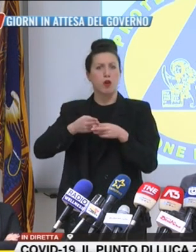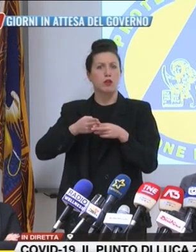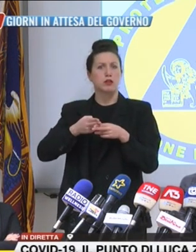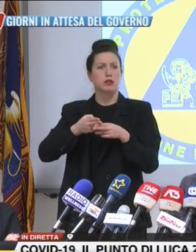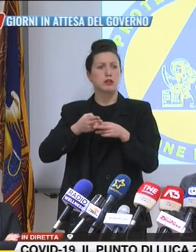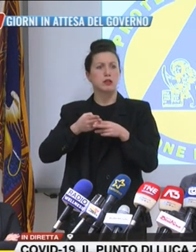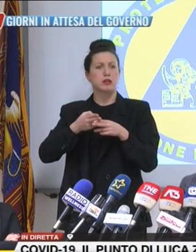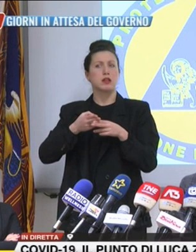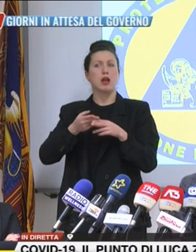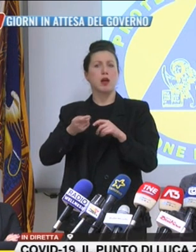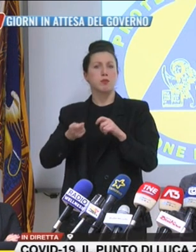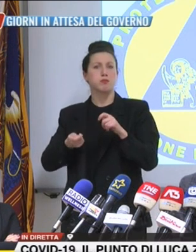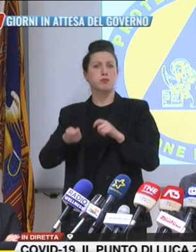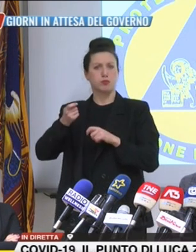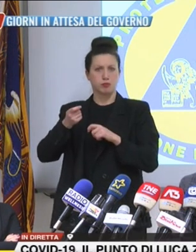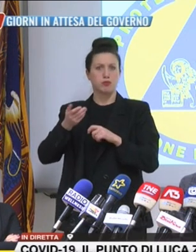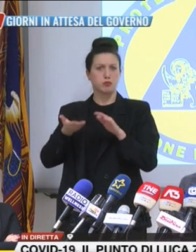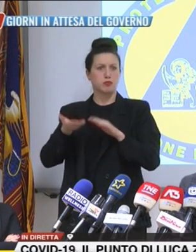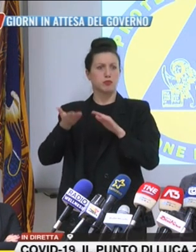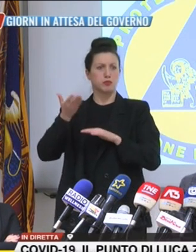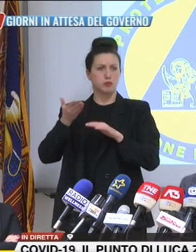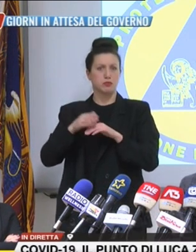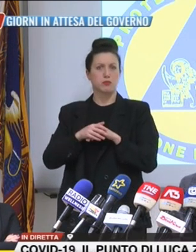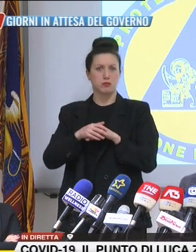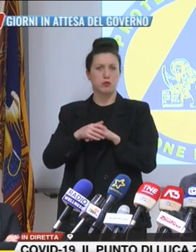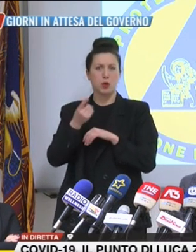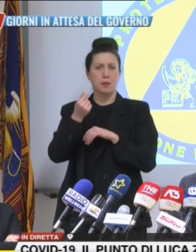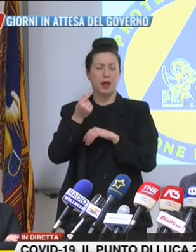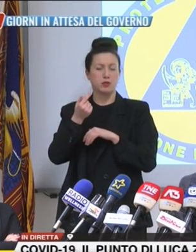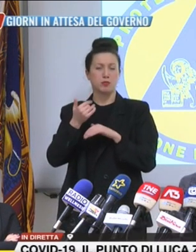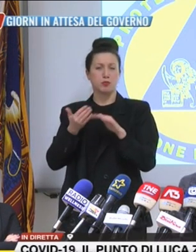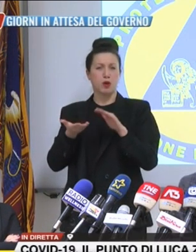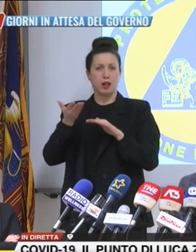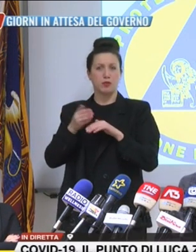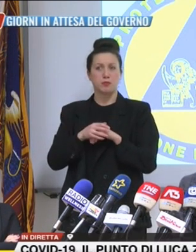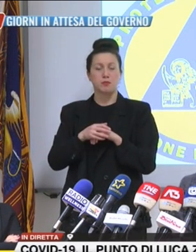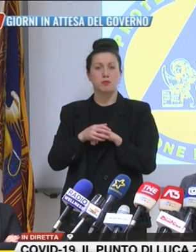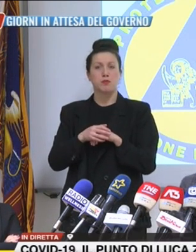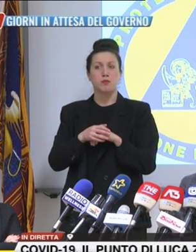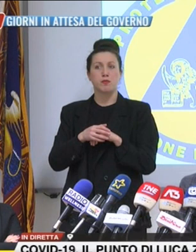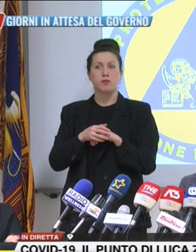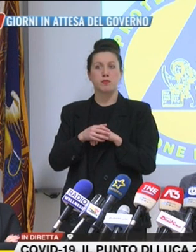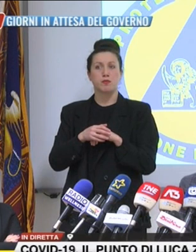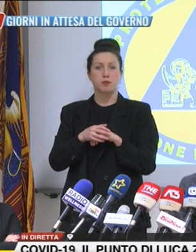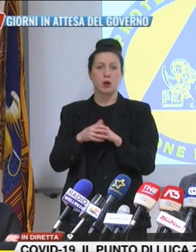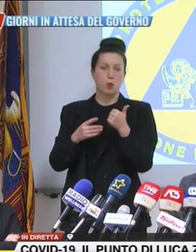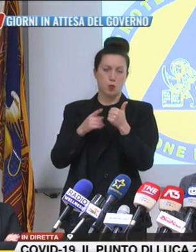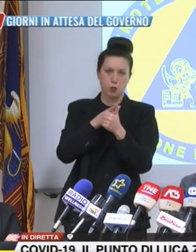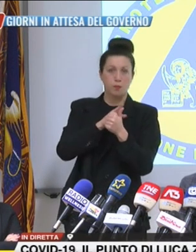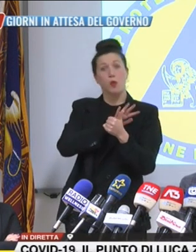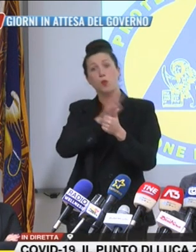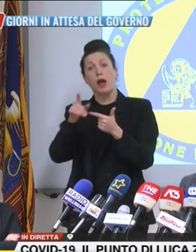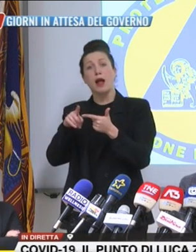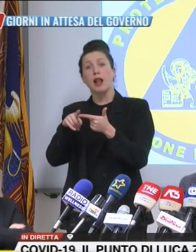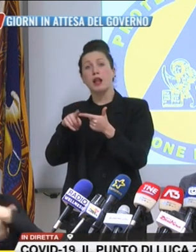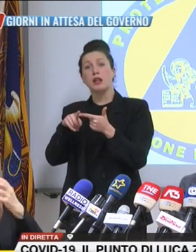E in un altro caso sembra, ve lo sottolineo, perché stamattina proprio dicevamo facciamoci mandare anche un'offerta